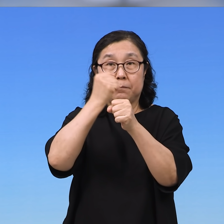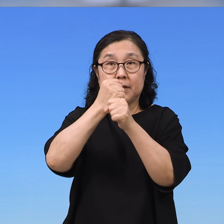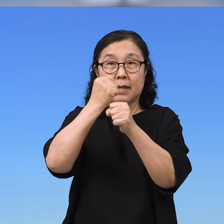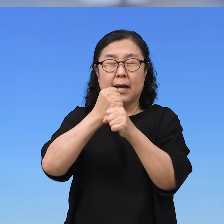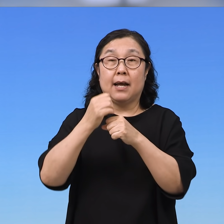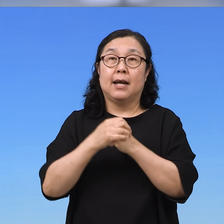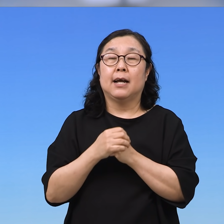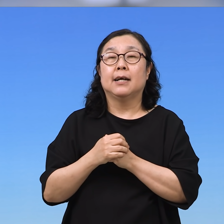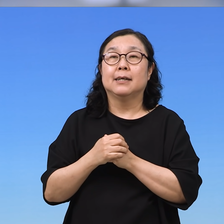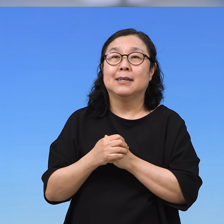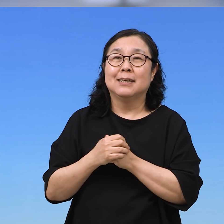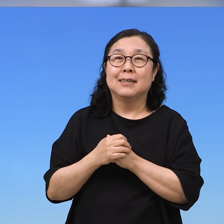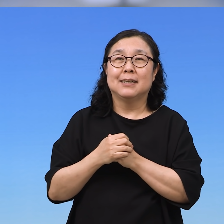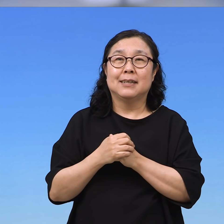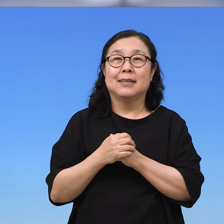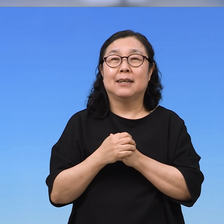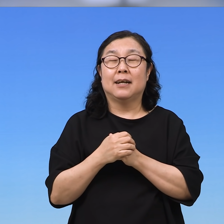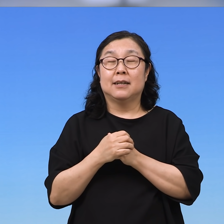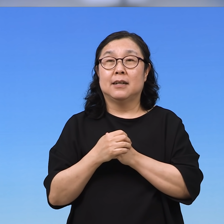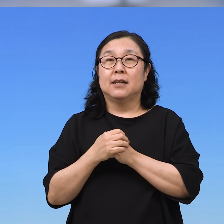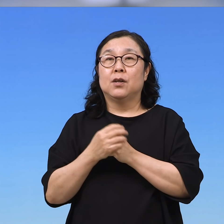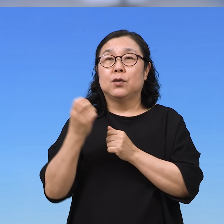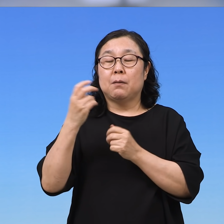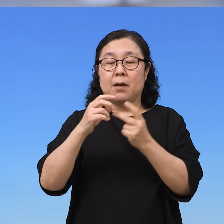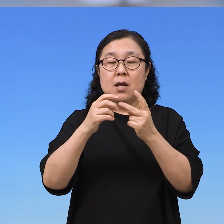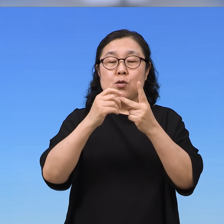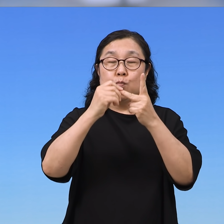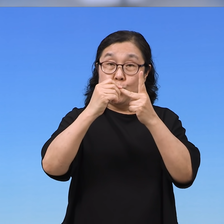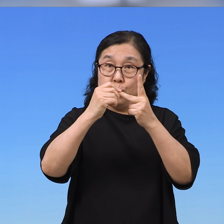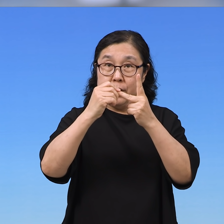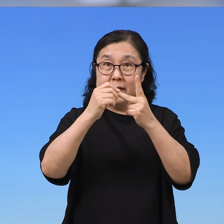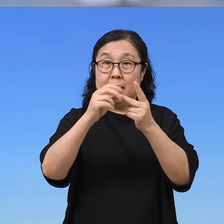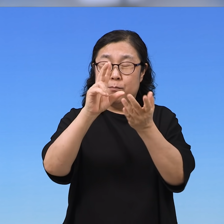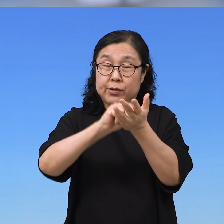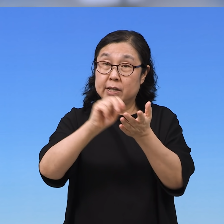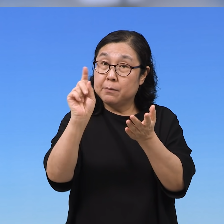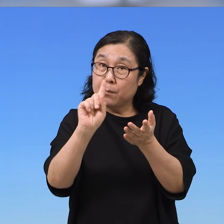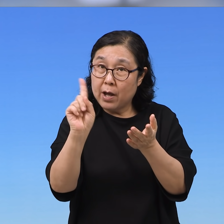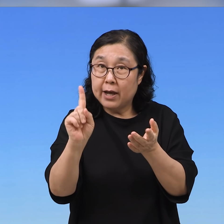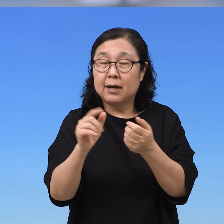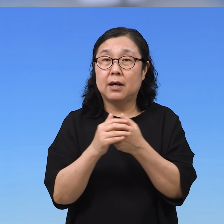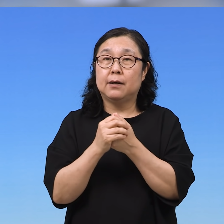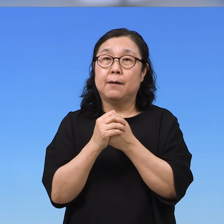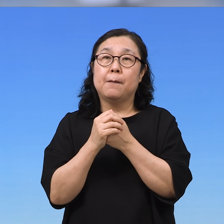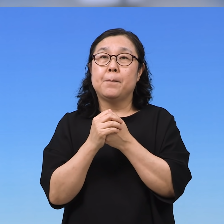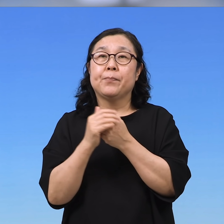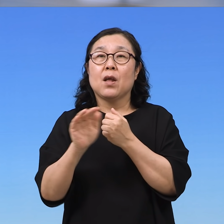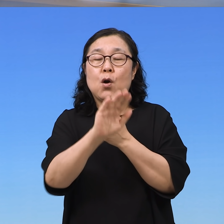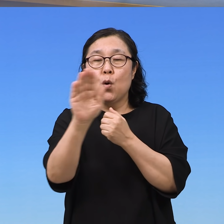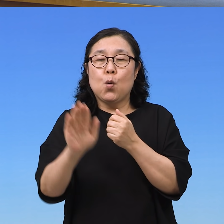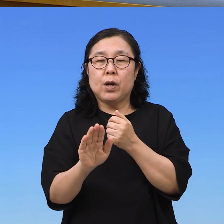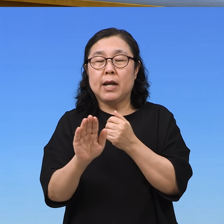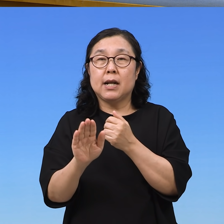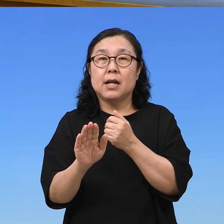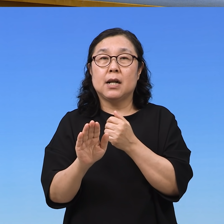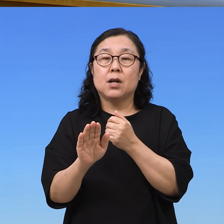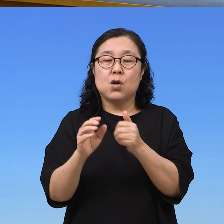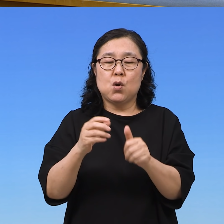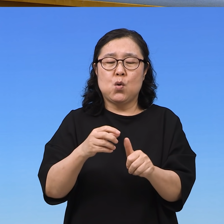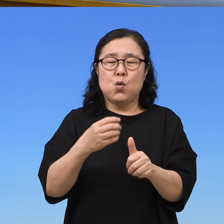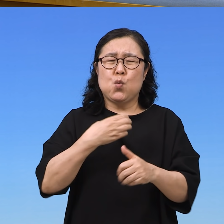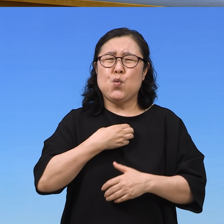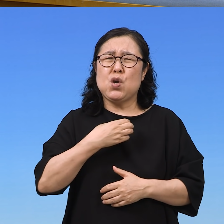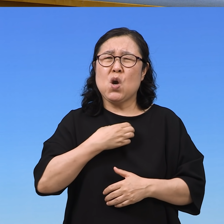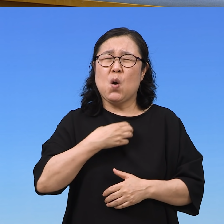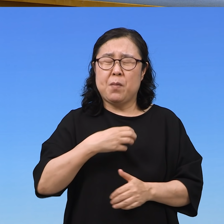사실이에요. 그런가 하면 두 번째로 탐욕이 가진 문제가 하나 더 있는데요, 탐욕은요 우리를 위기에서